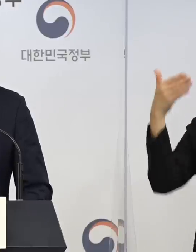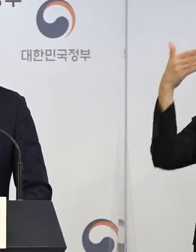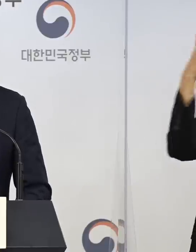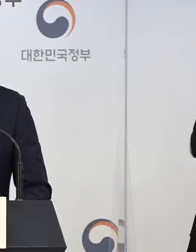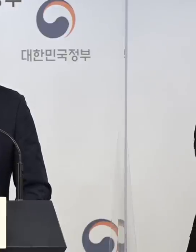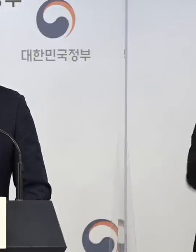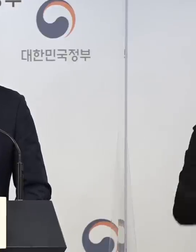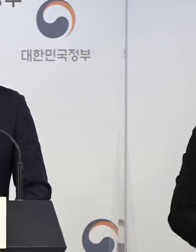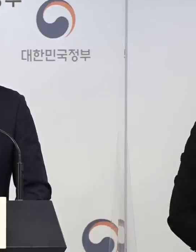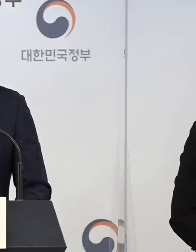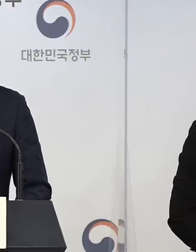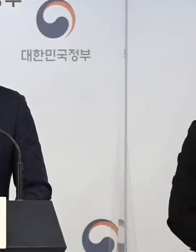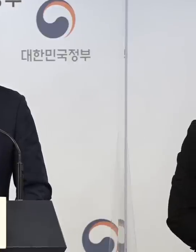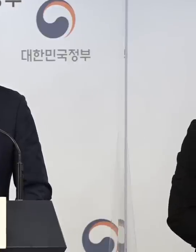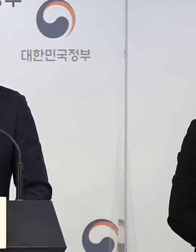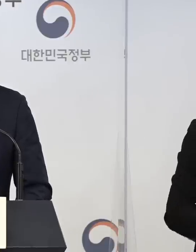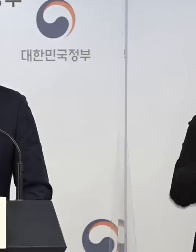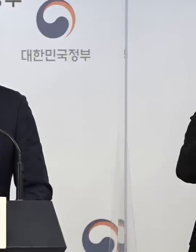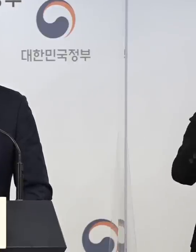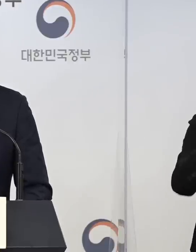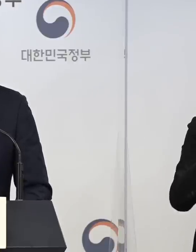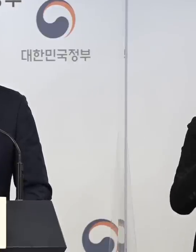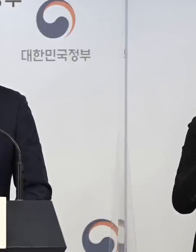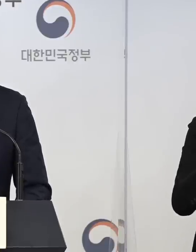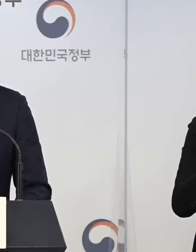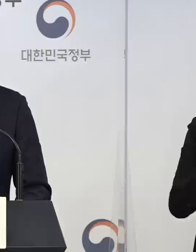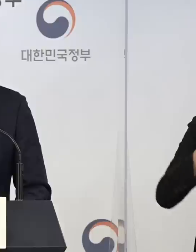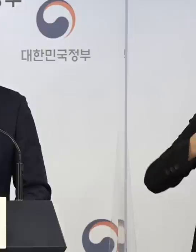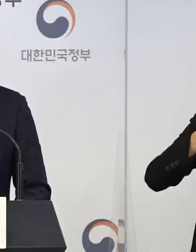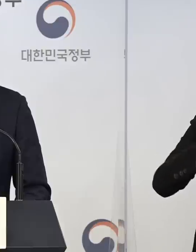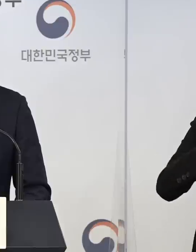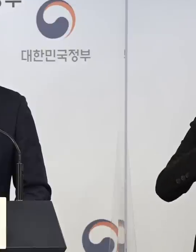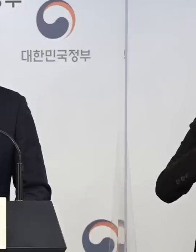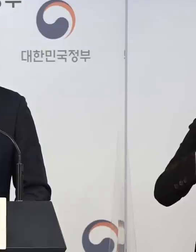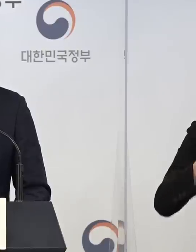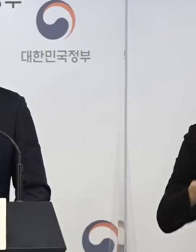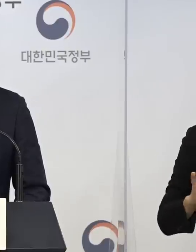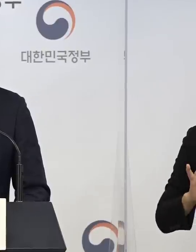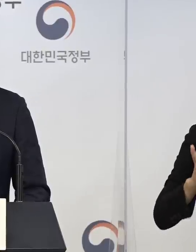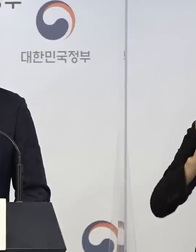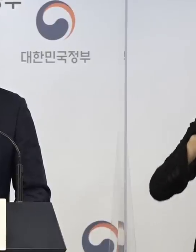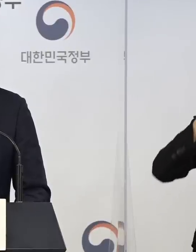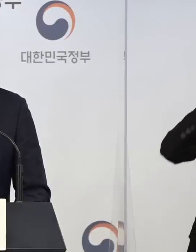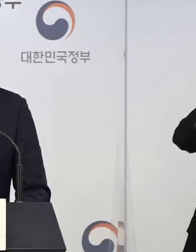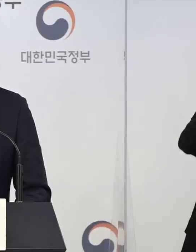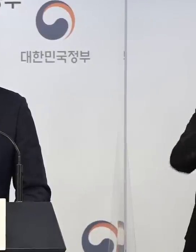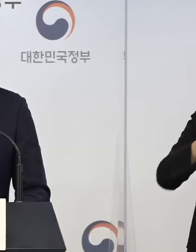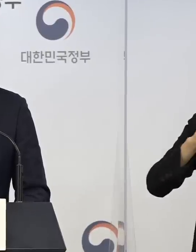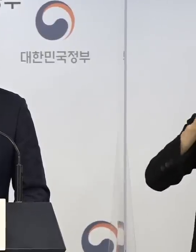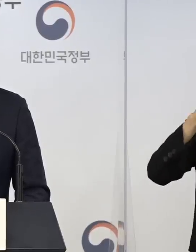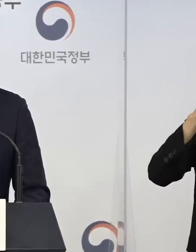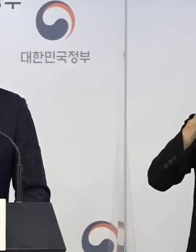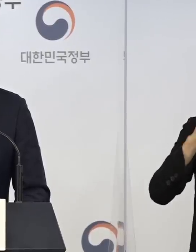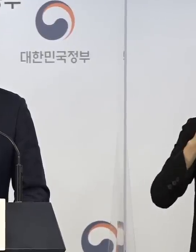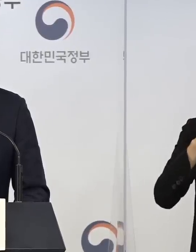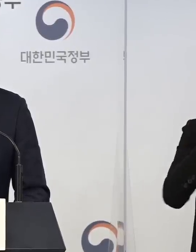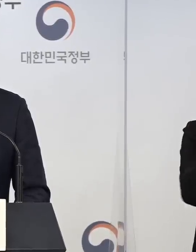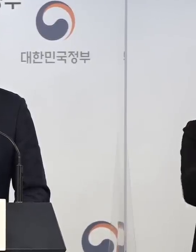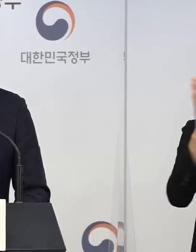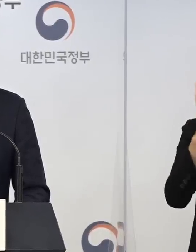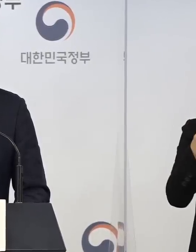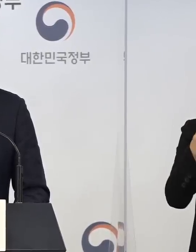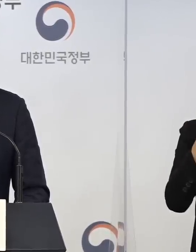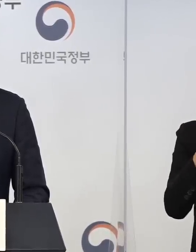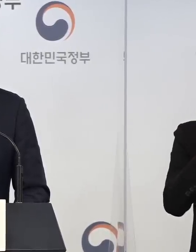도착하였습니다. 지난 12월 26일 제3차 임무궤도 진입 기동을 수행하였고 12월 27일